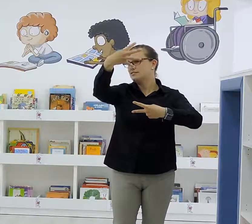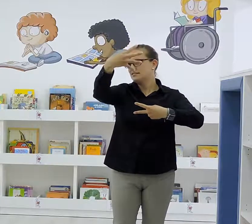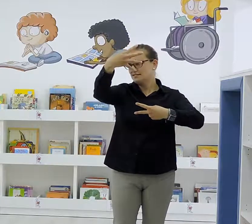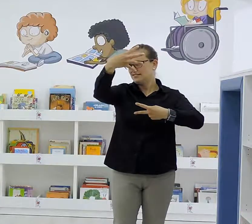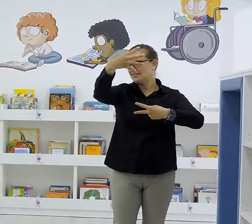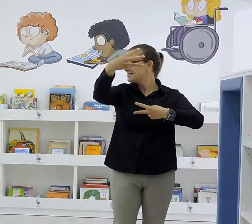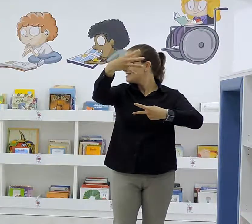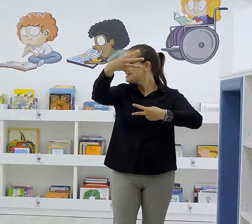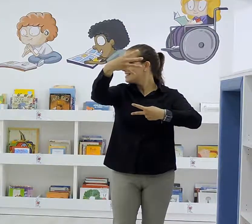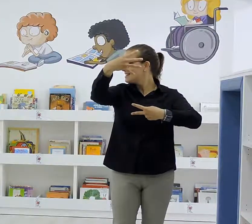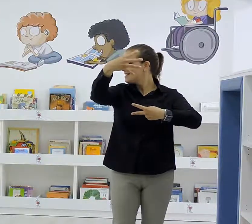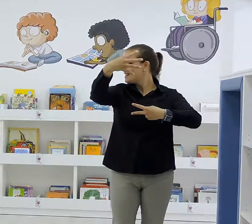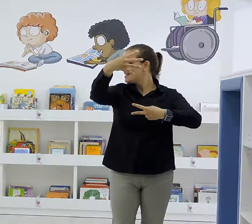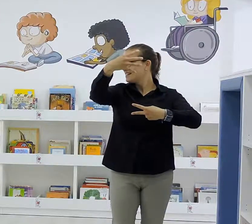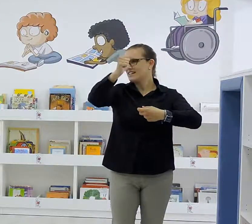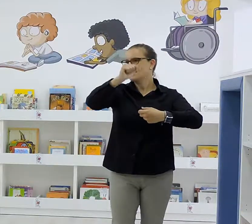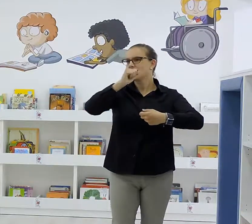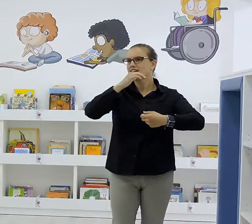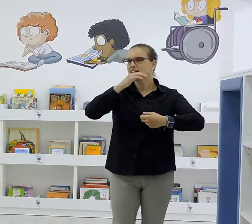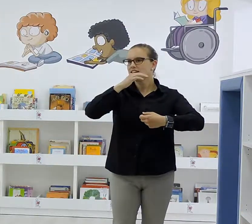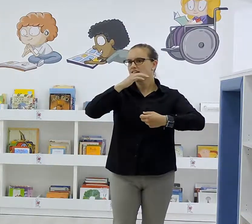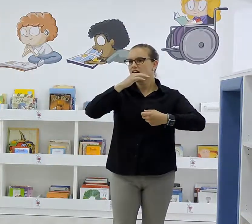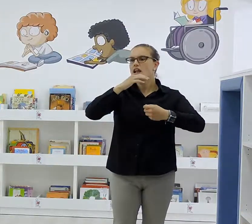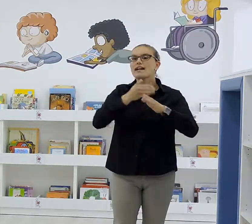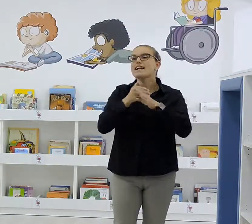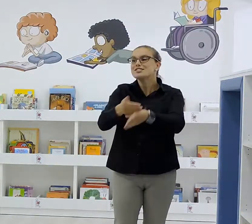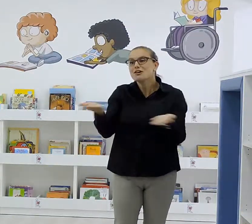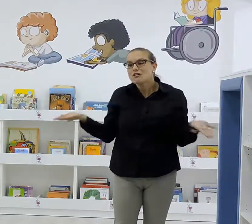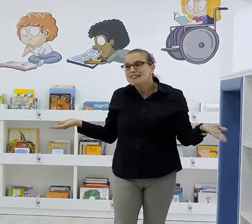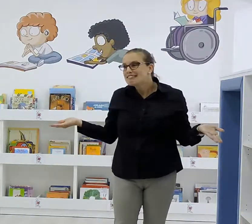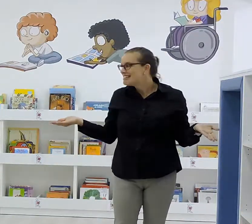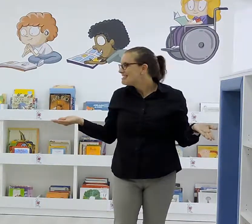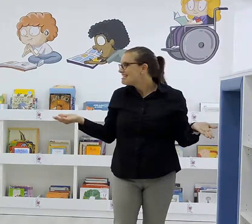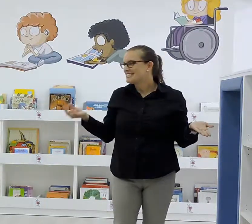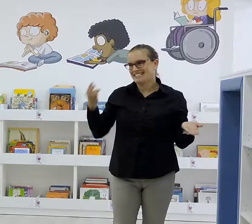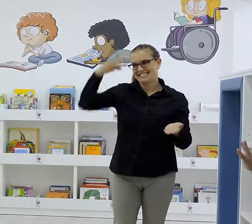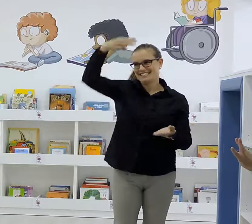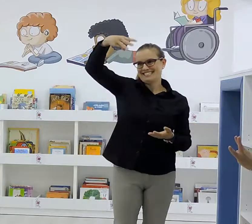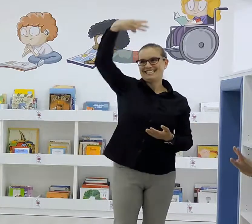perdón, el 4. Te he visto mal. El 4. Los demás, ¿qué número queréis para el final?